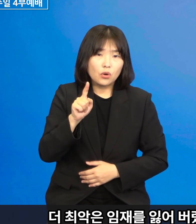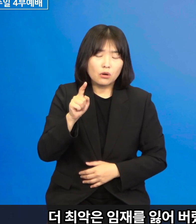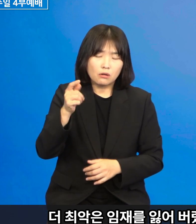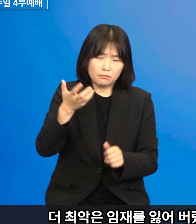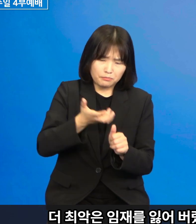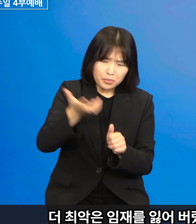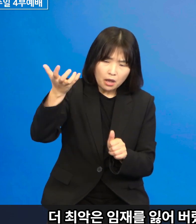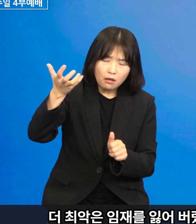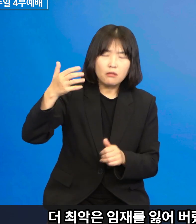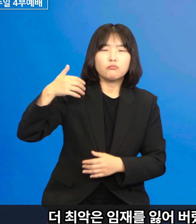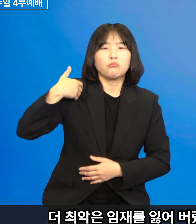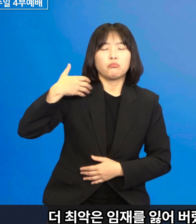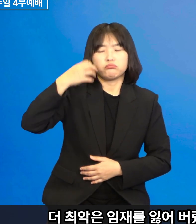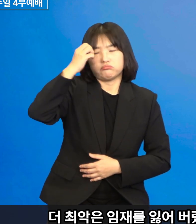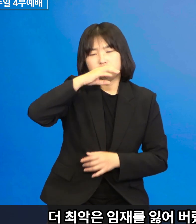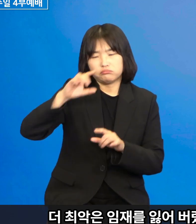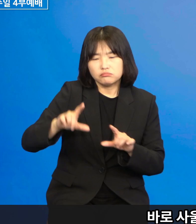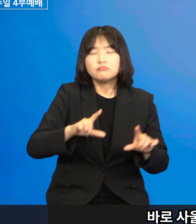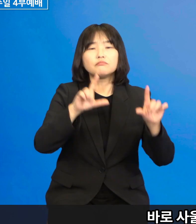살아가는 겁니다.